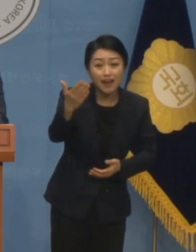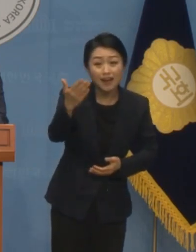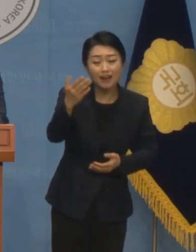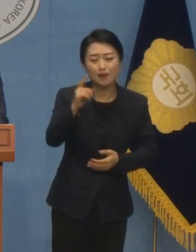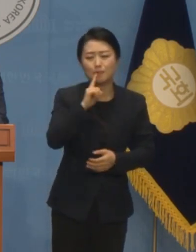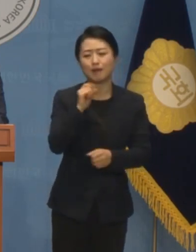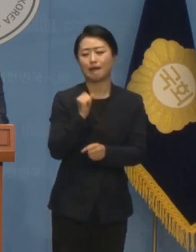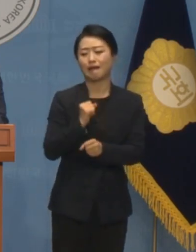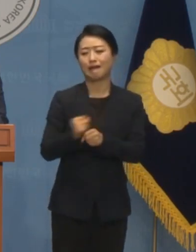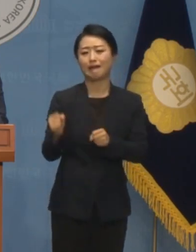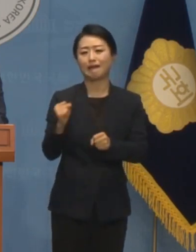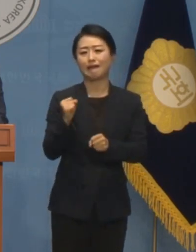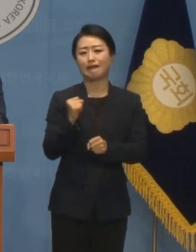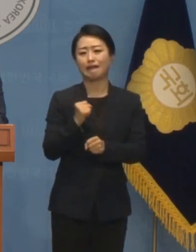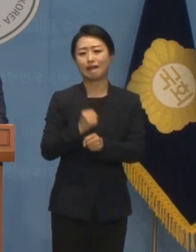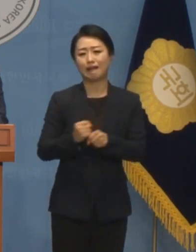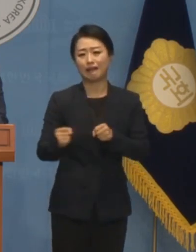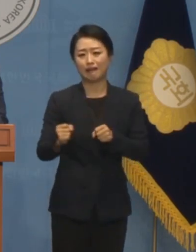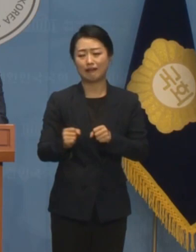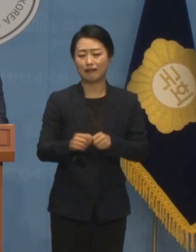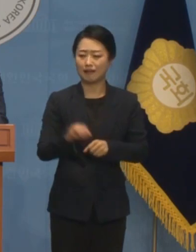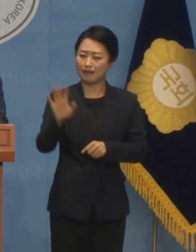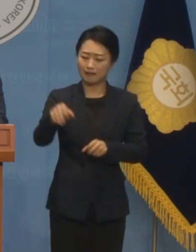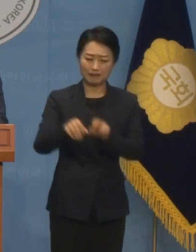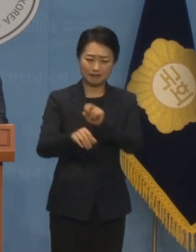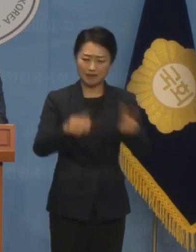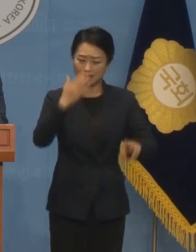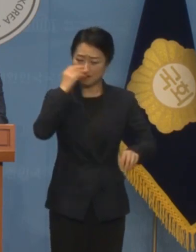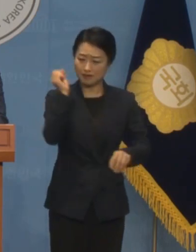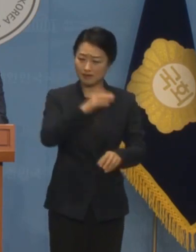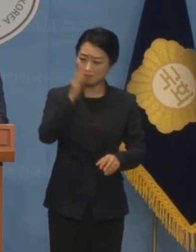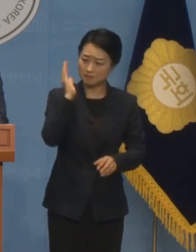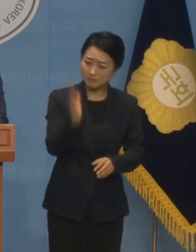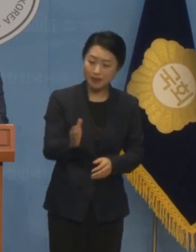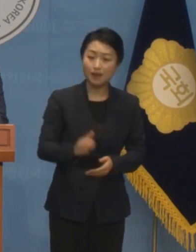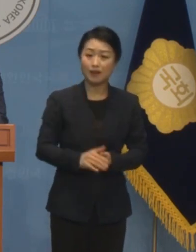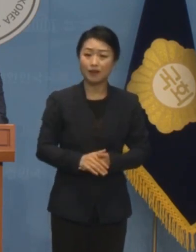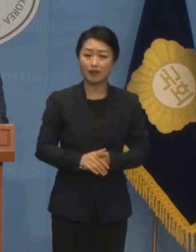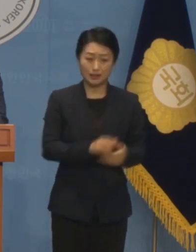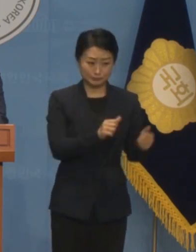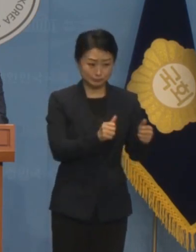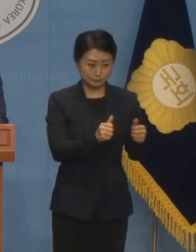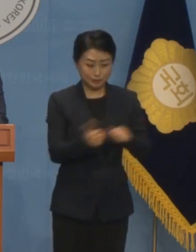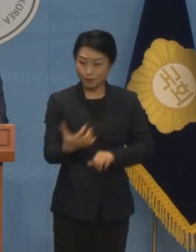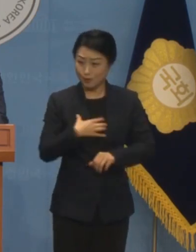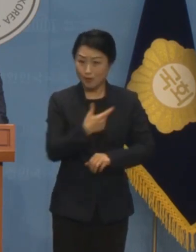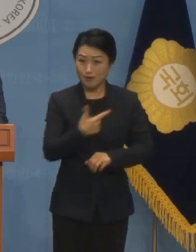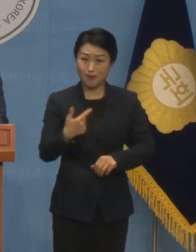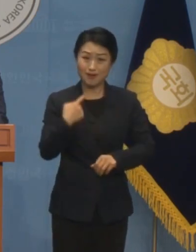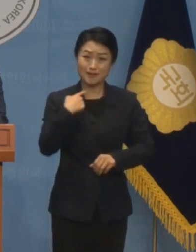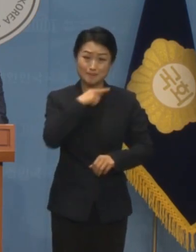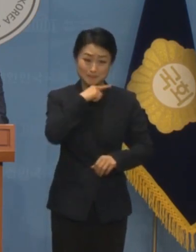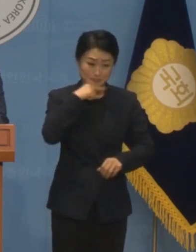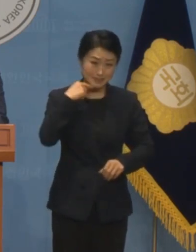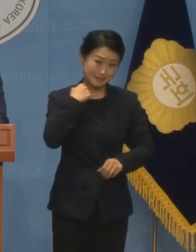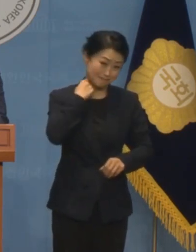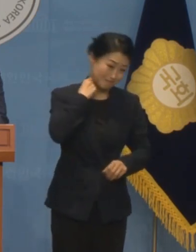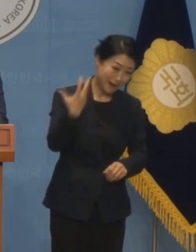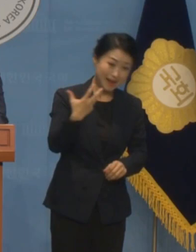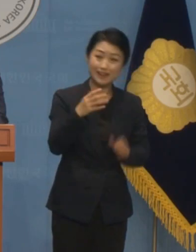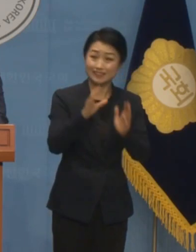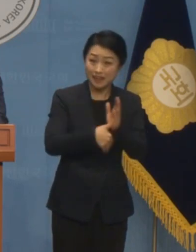황당무계한 궤변으로 야당을 매도하지 마십시오. 목숨이 경각에 달린 응급 환자의